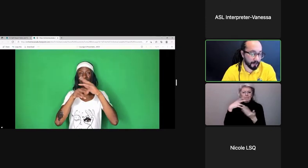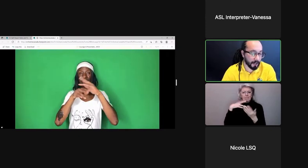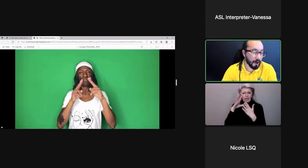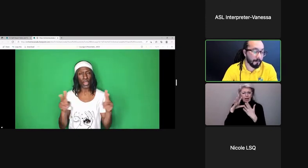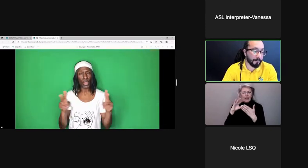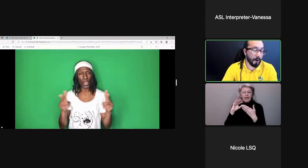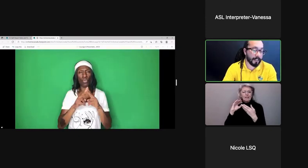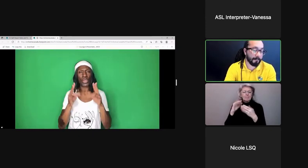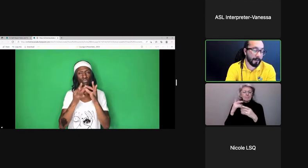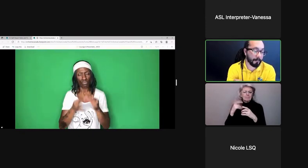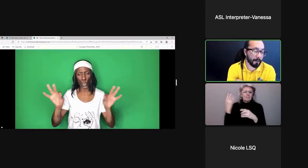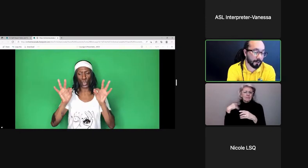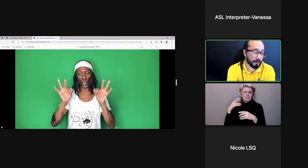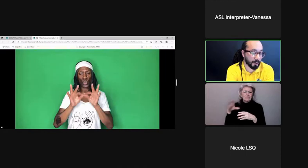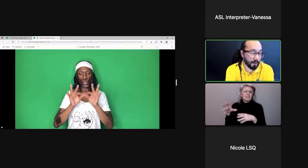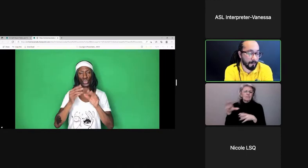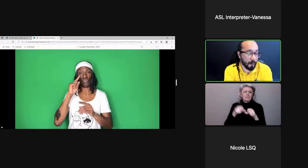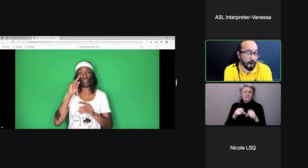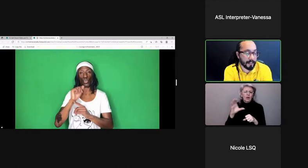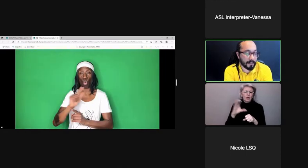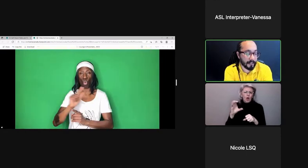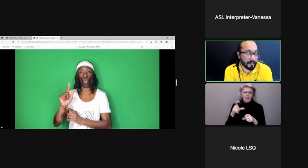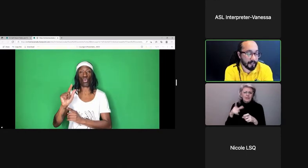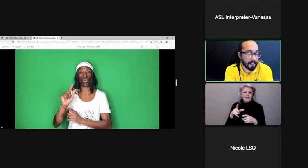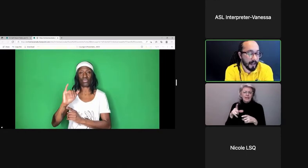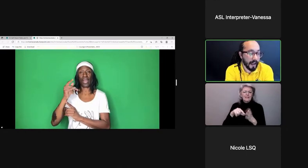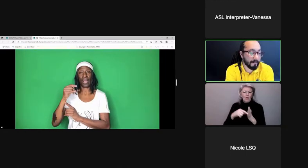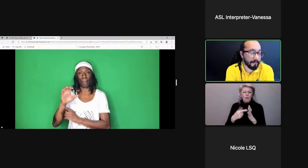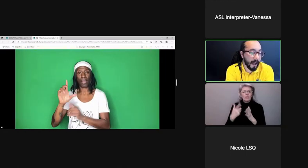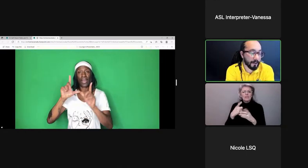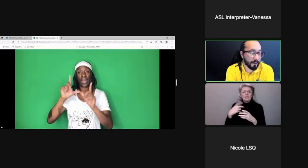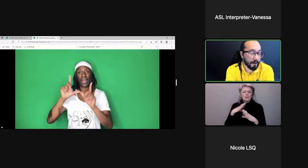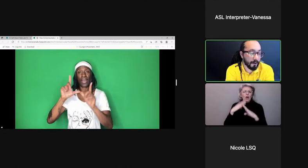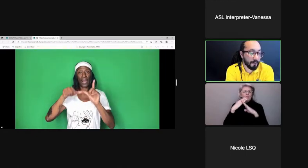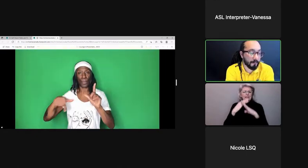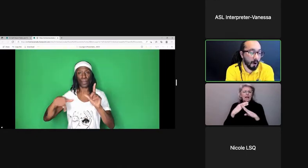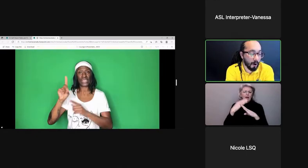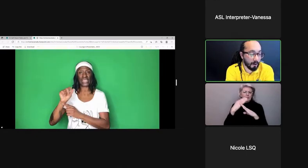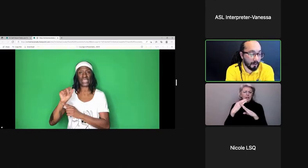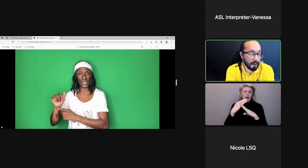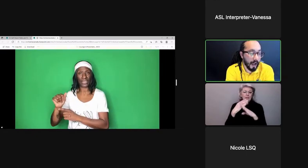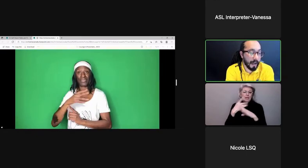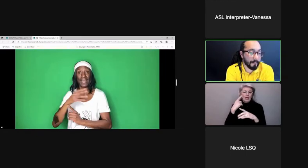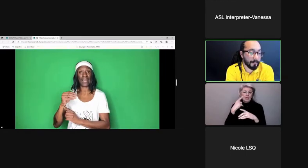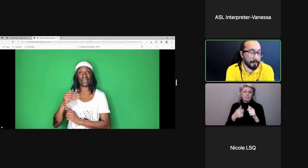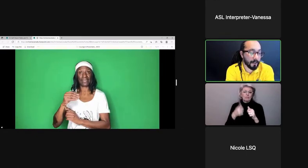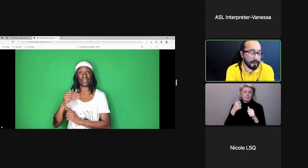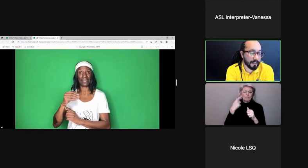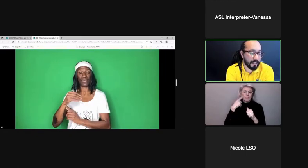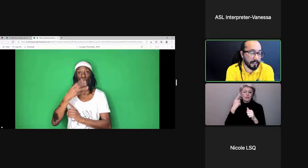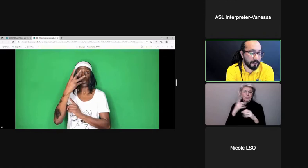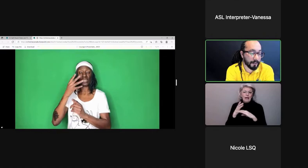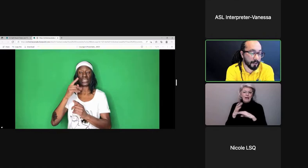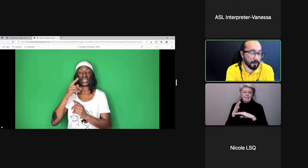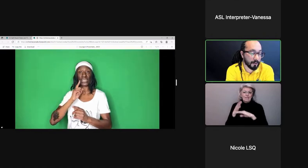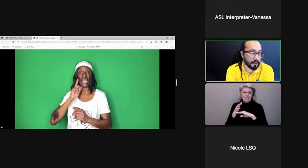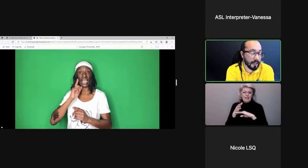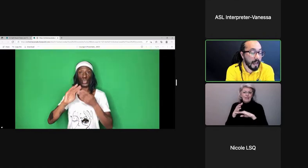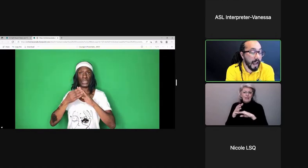colonisation, aux obstacles que cela crée, notamment pour ce qui est de l'accès